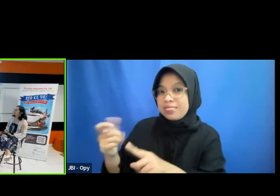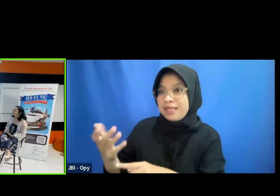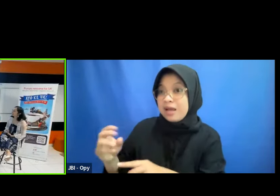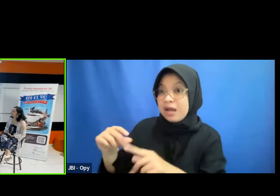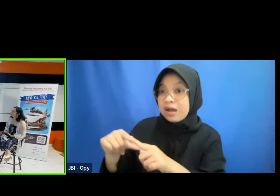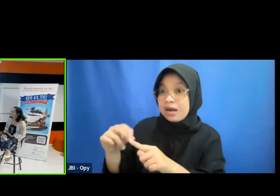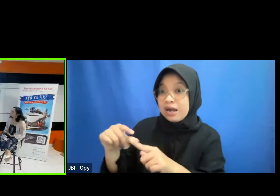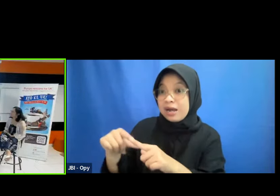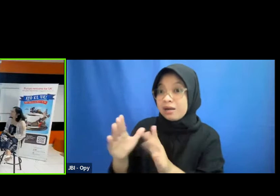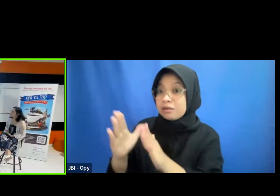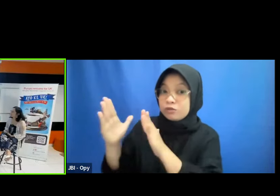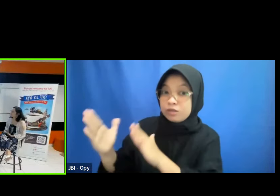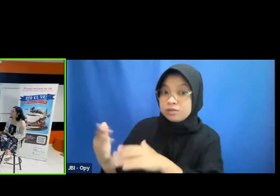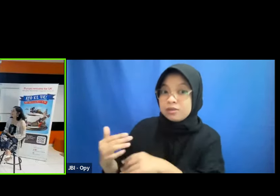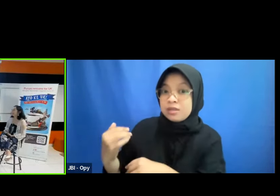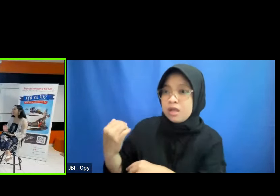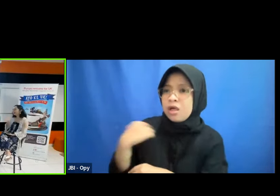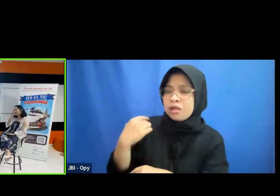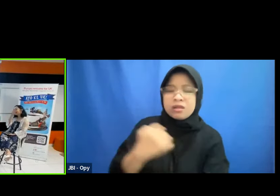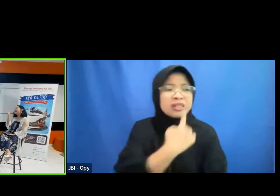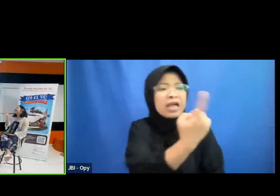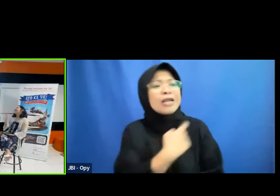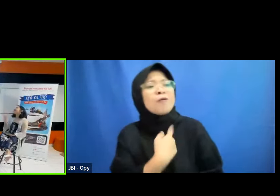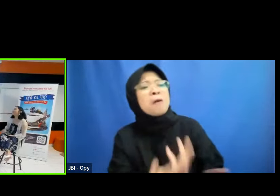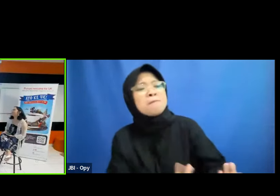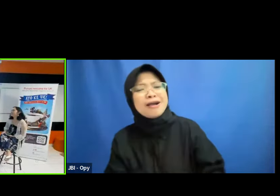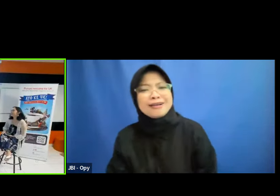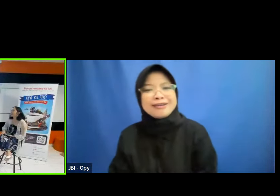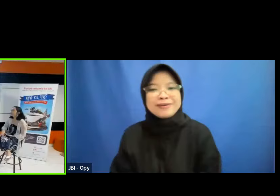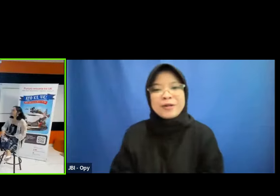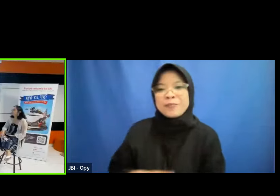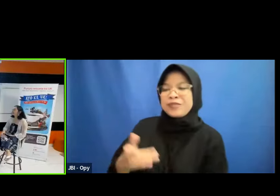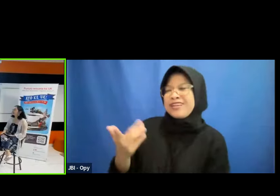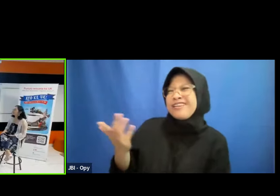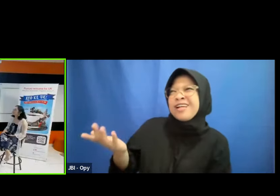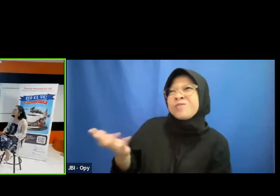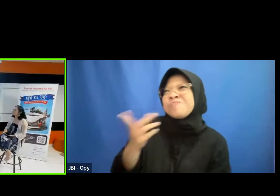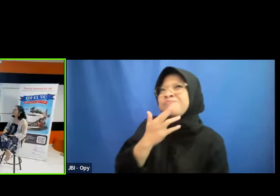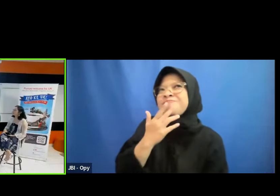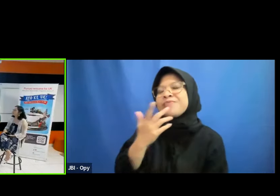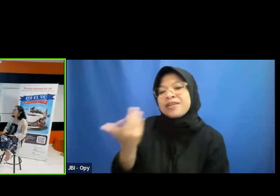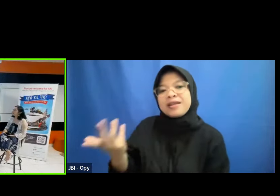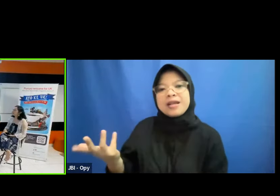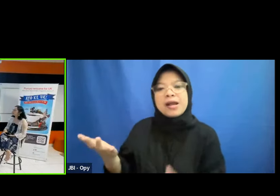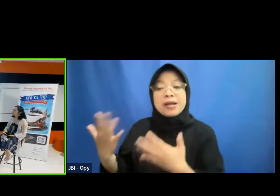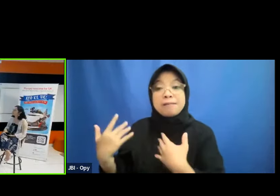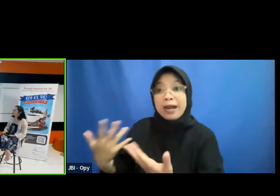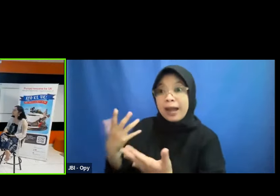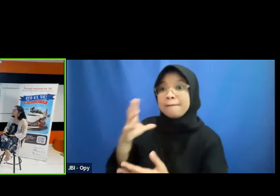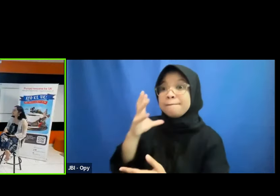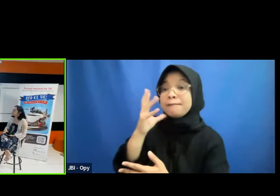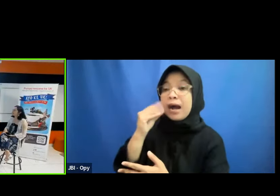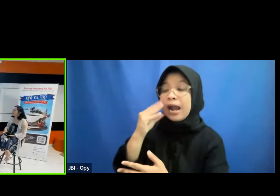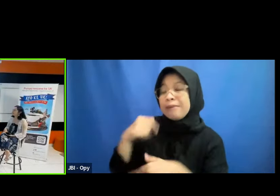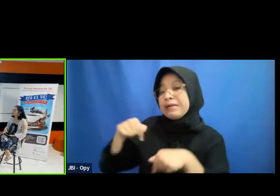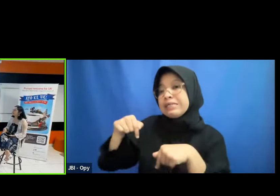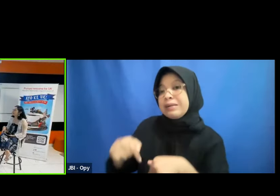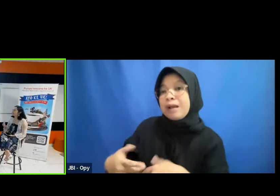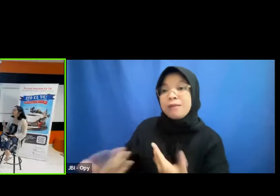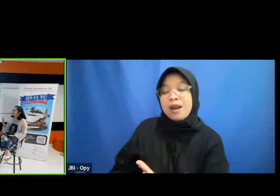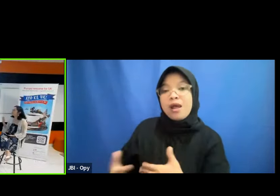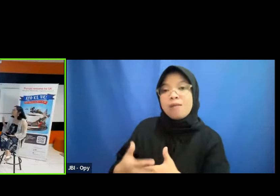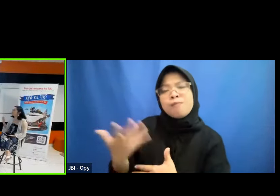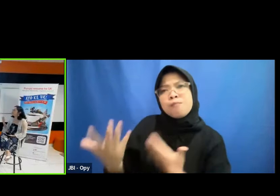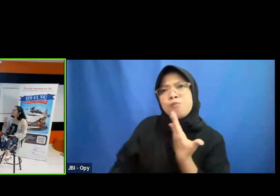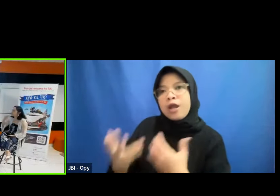kar apa di pertanyaan kalau buat aku kalau buat kakak mungkin Gimana kalau misalkan pengalaman selama ini e